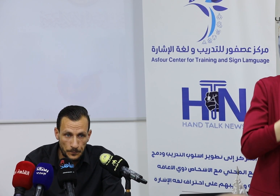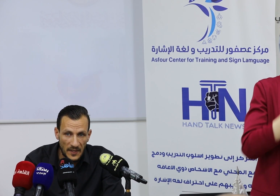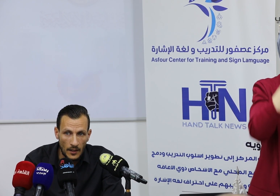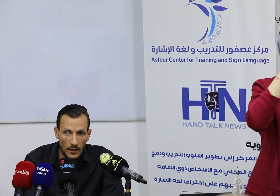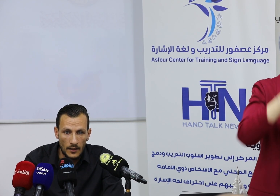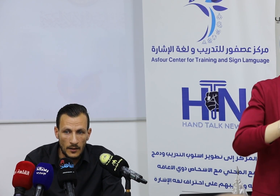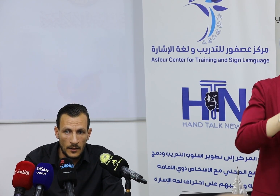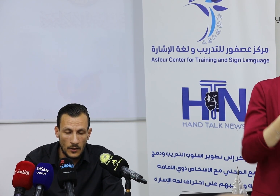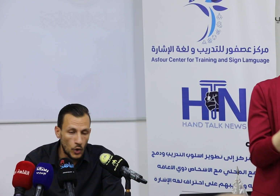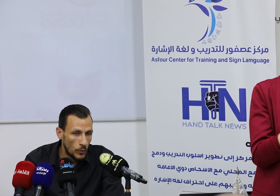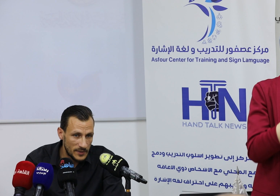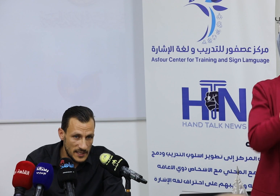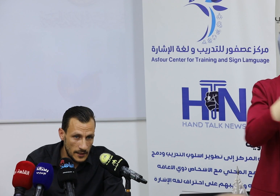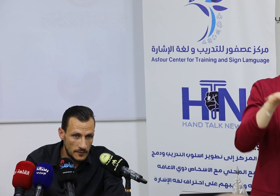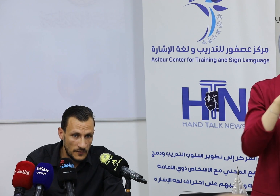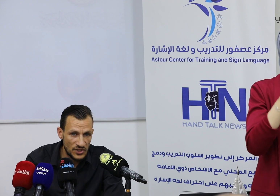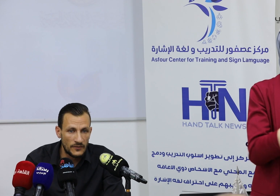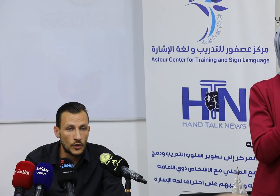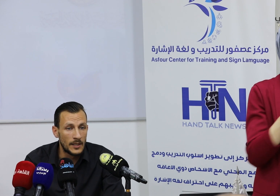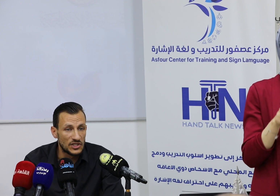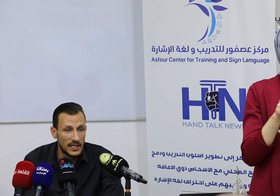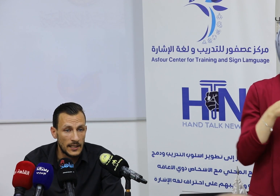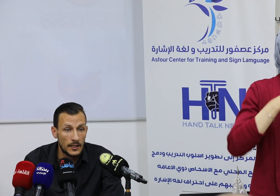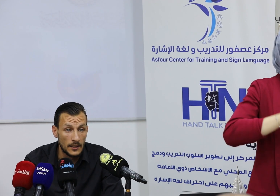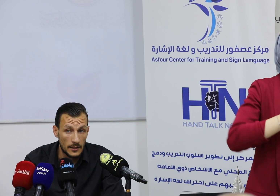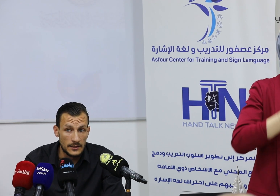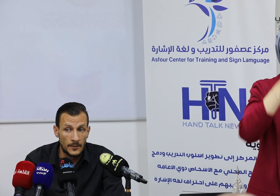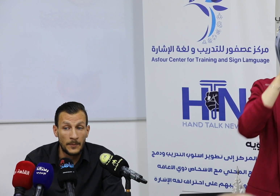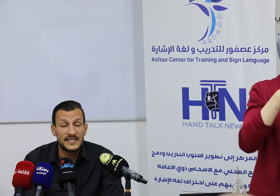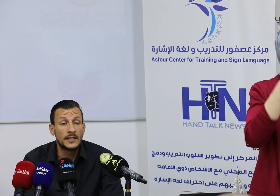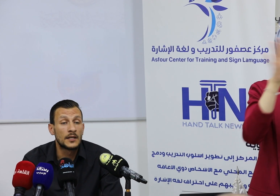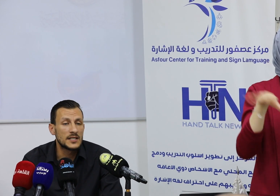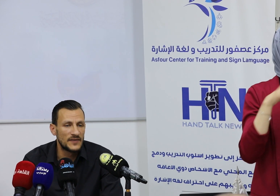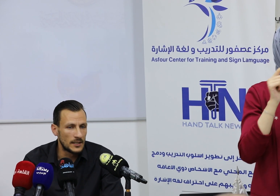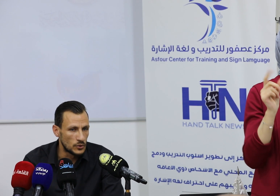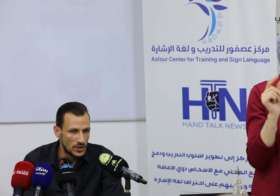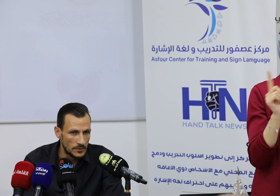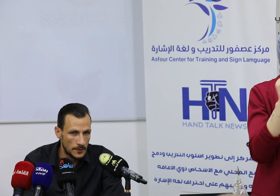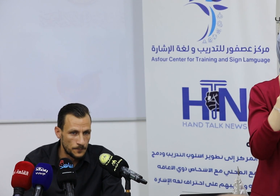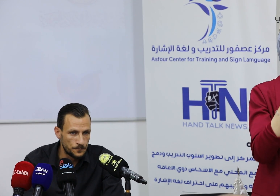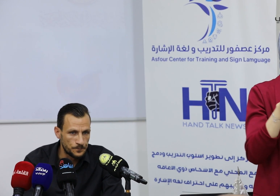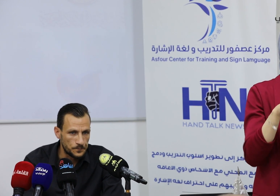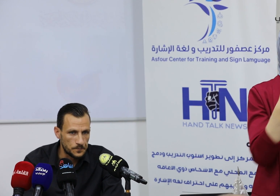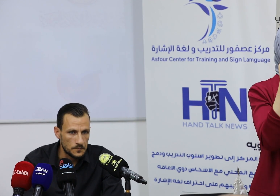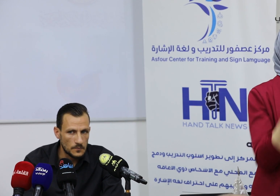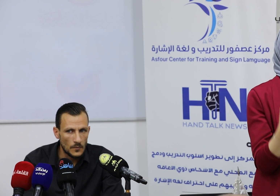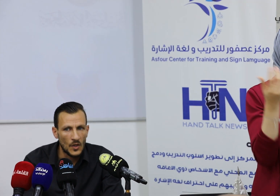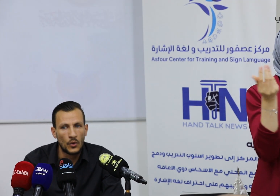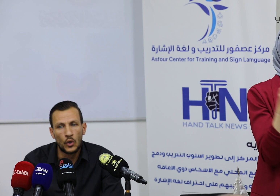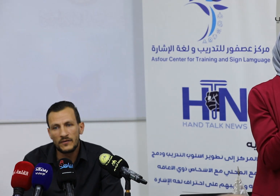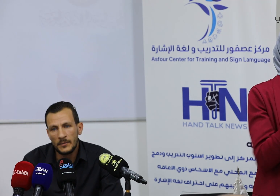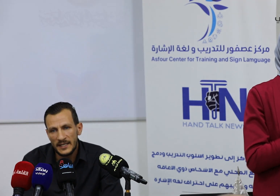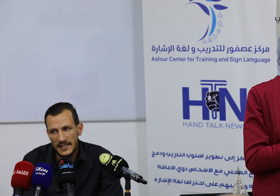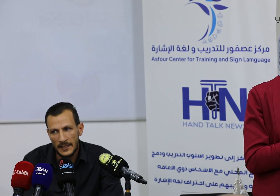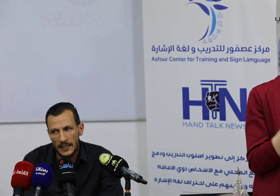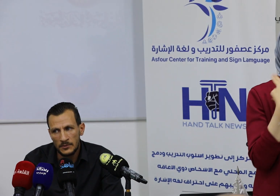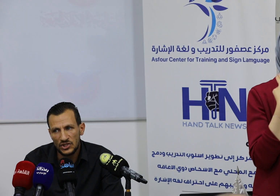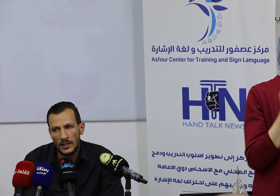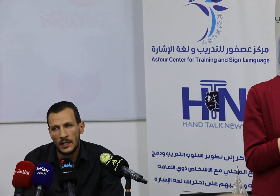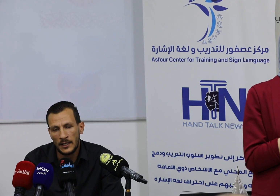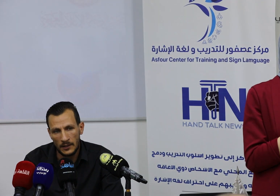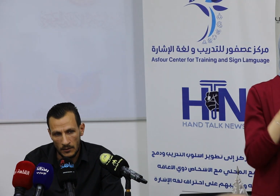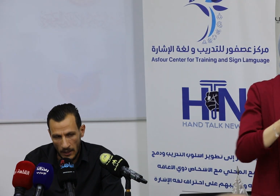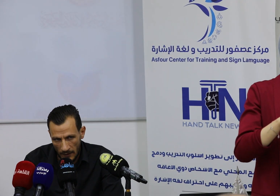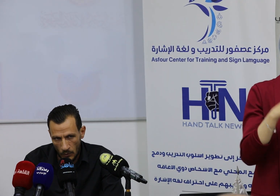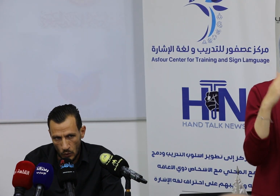عام كلهم ممتازين، فيش عنا فيهم أي مشاكل، تمام، بس عنا نقص في عدد المترجمين. وهون في المركز احنا قاعدين